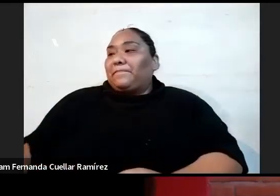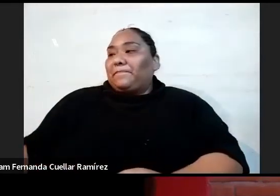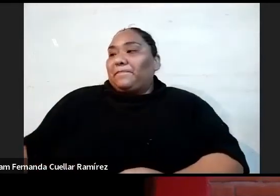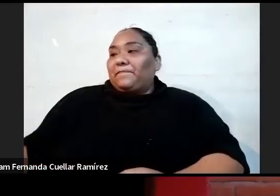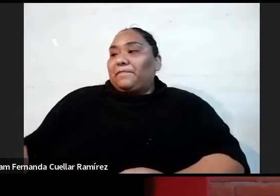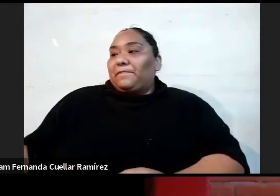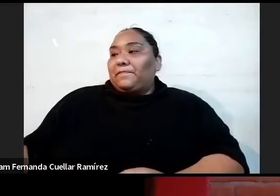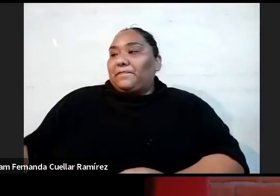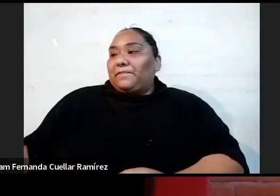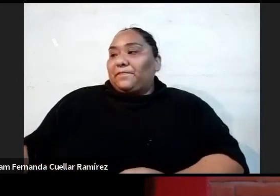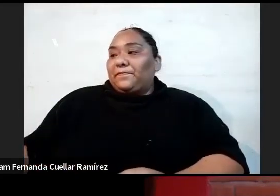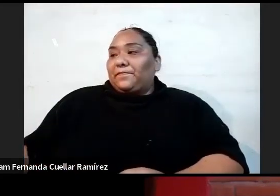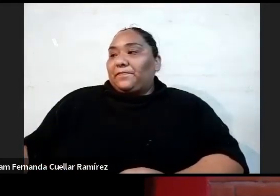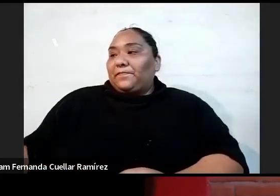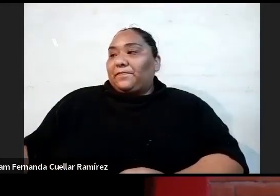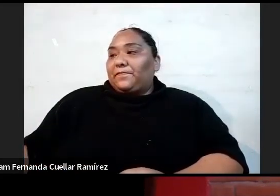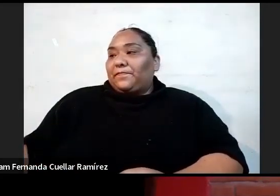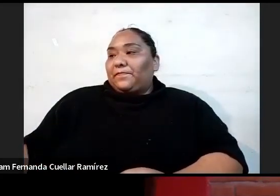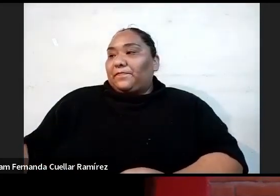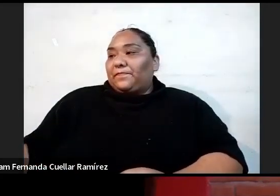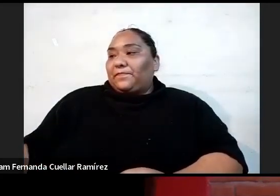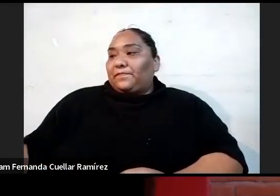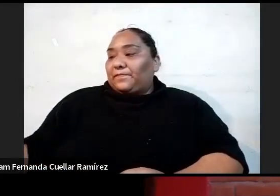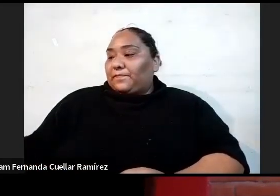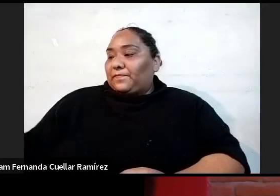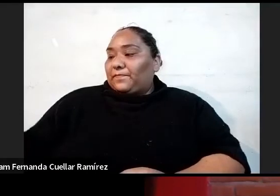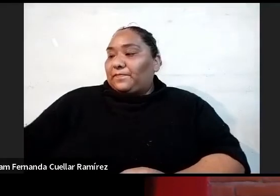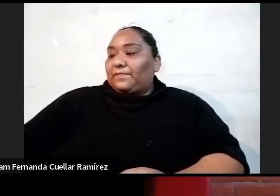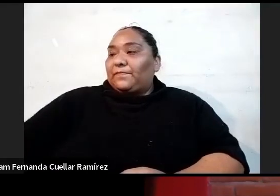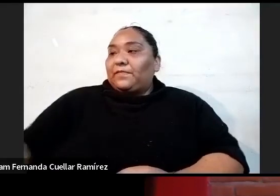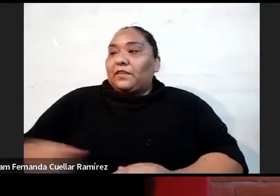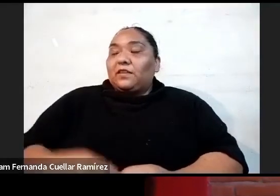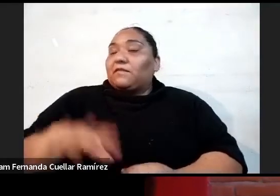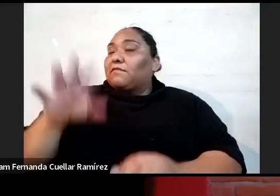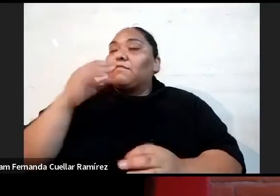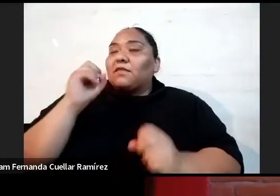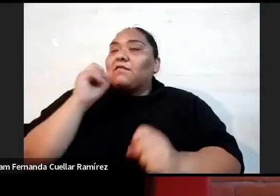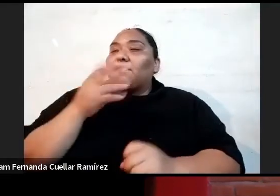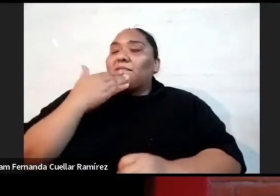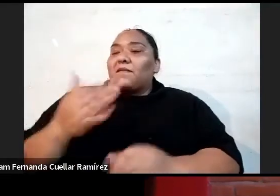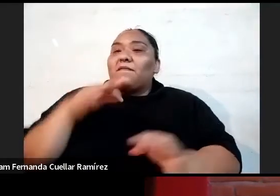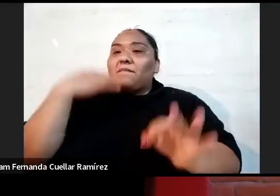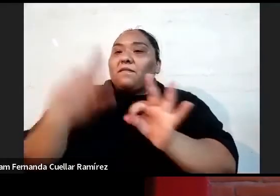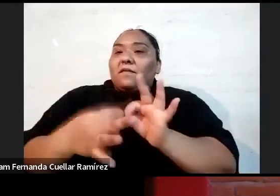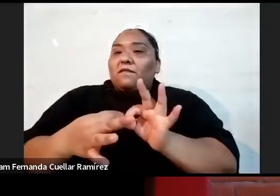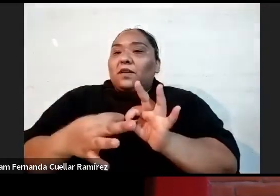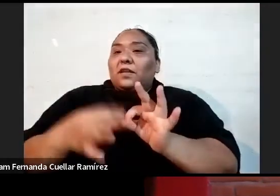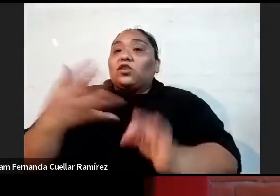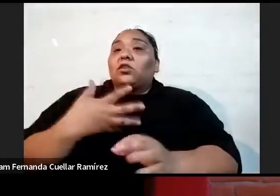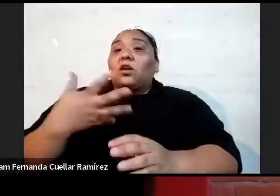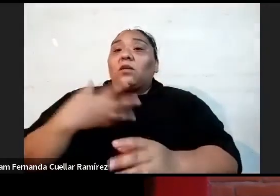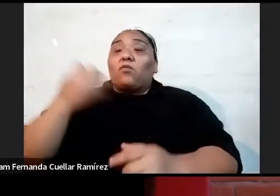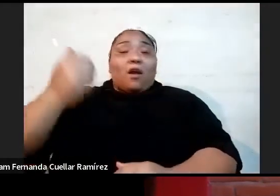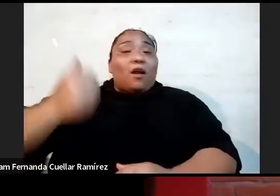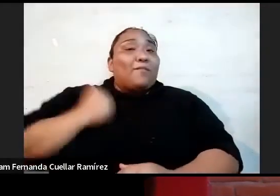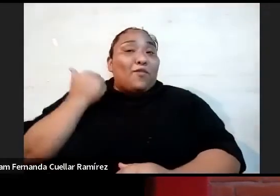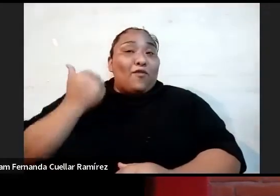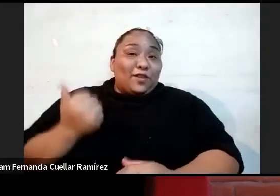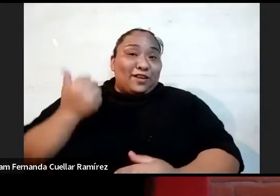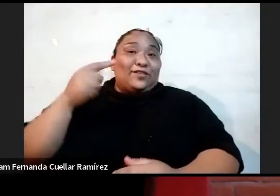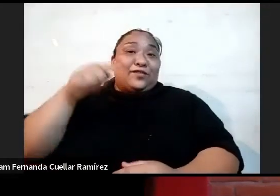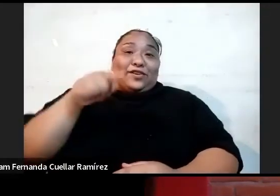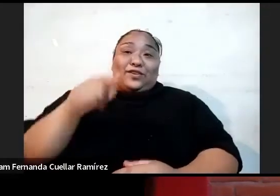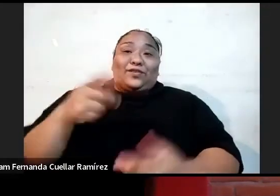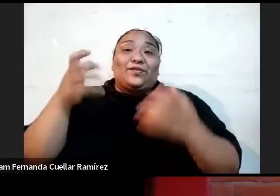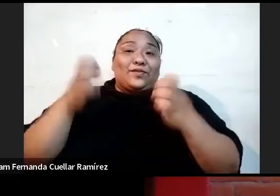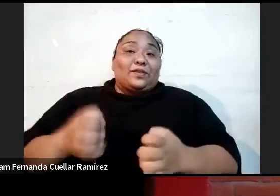Ok, perfecto. Bueno, pues tendremos que leerte y pues aprovechando que estás aquí, pues